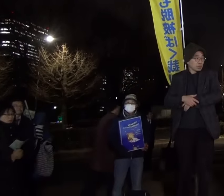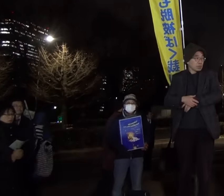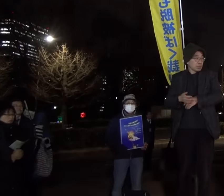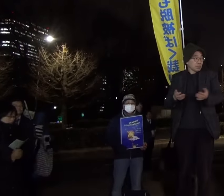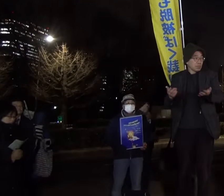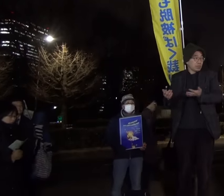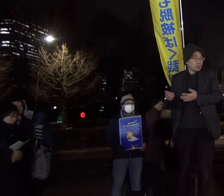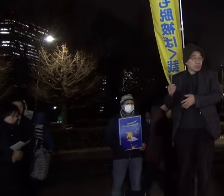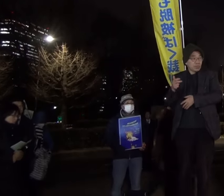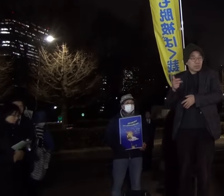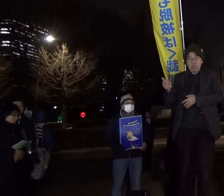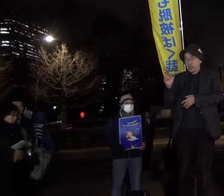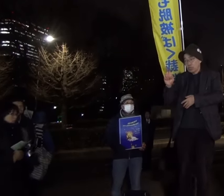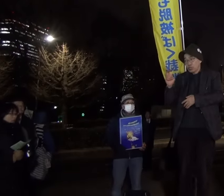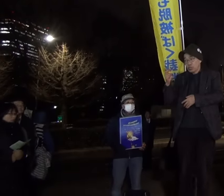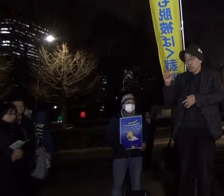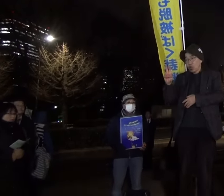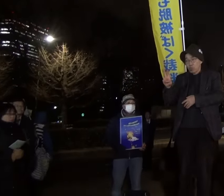どうぞ。